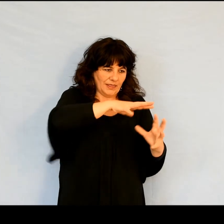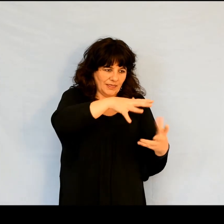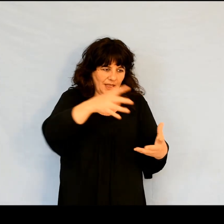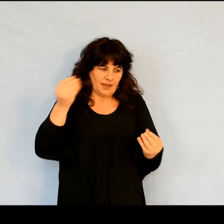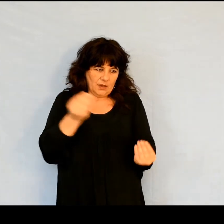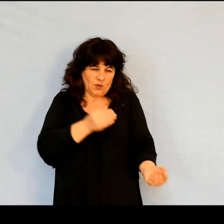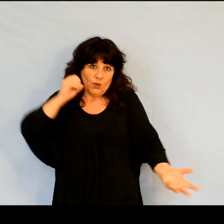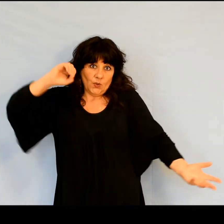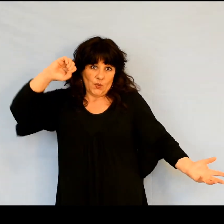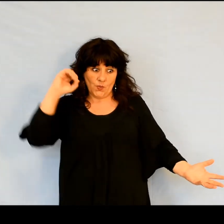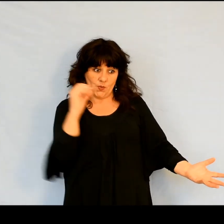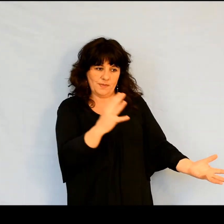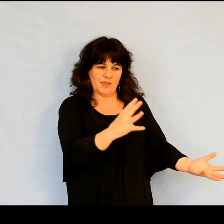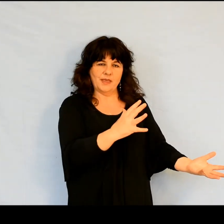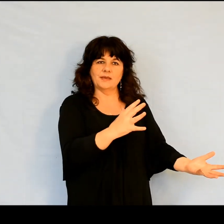Et ce fut ainsi.